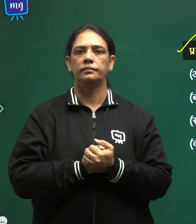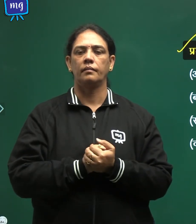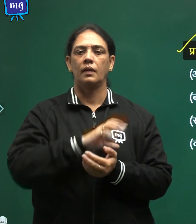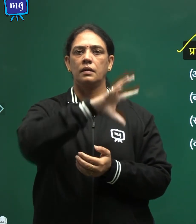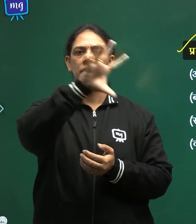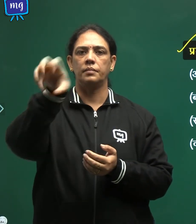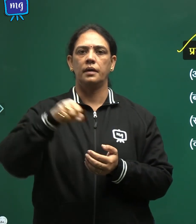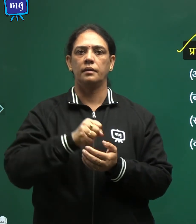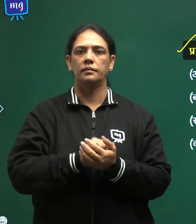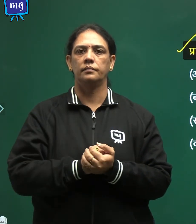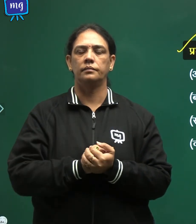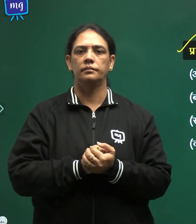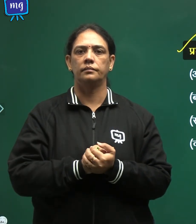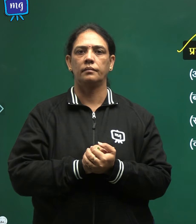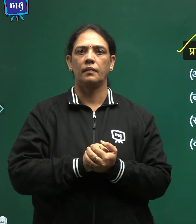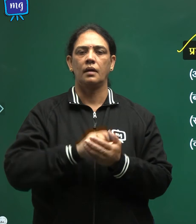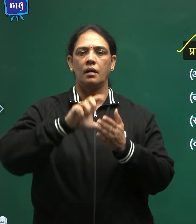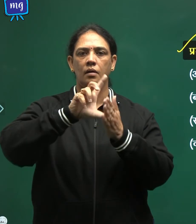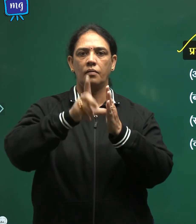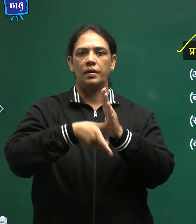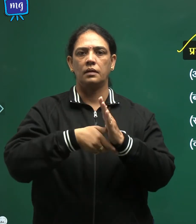सभी वृत्त होते हैं।